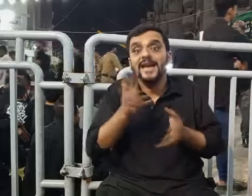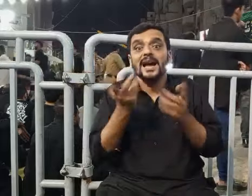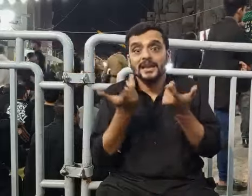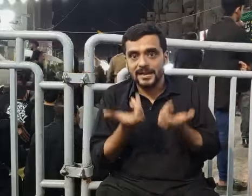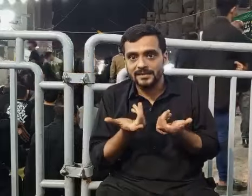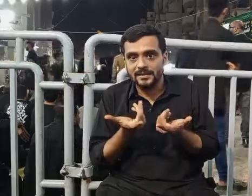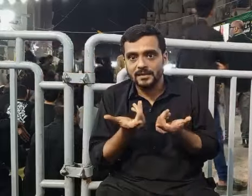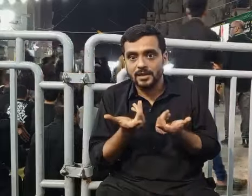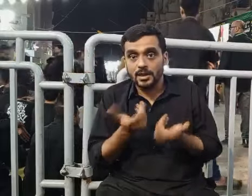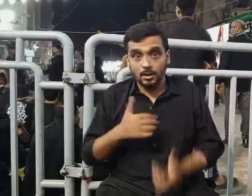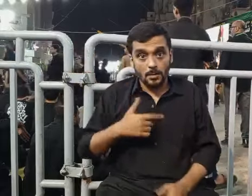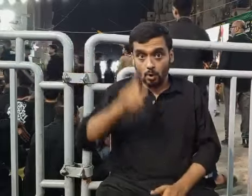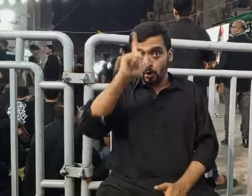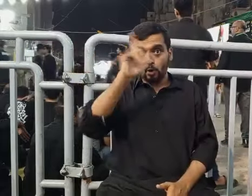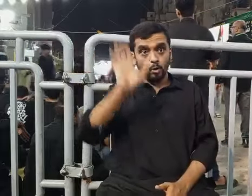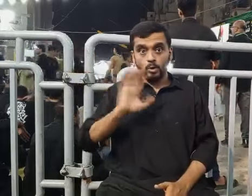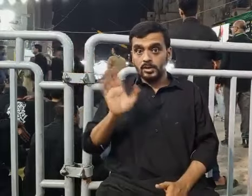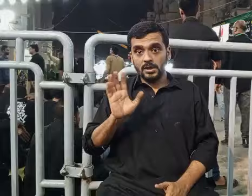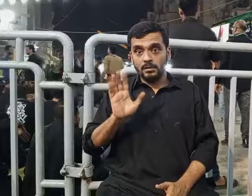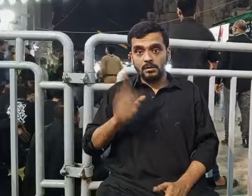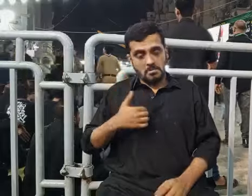کوئی علی ہمارے علی کو اللہ کہنے کا محتاج تھوڑی ہے.